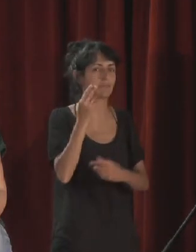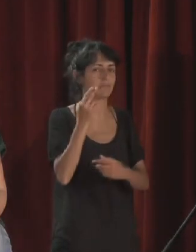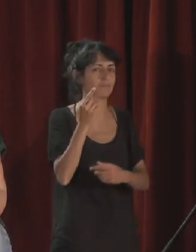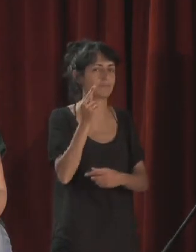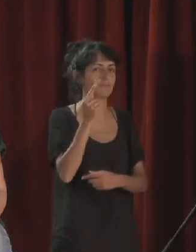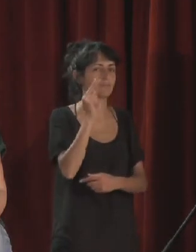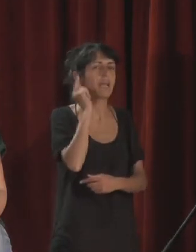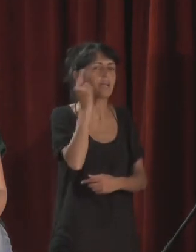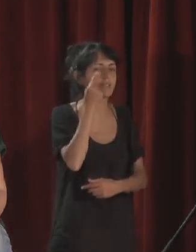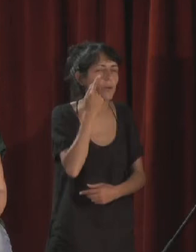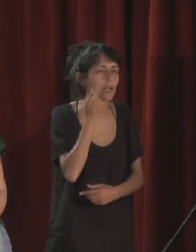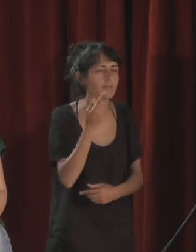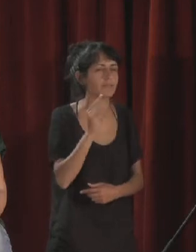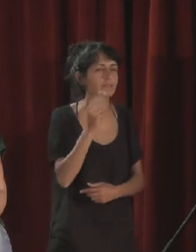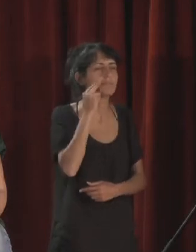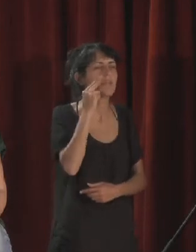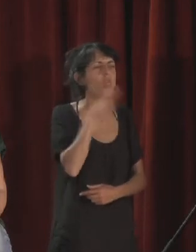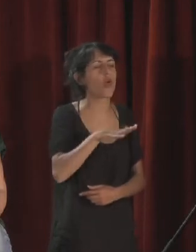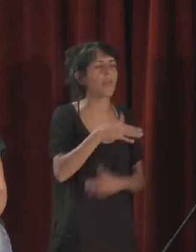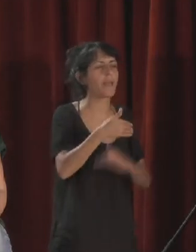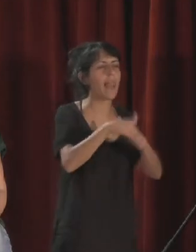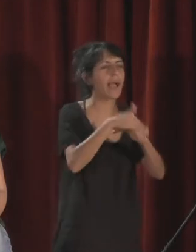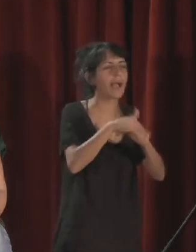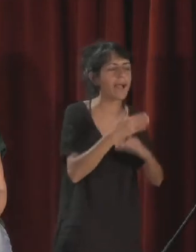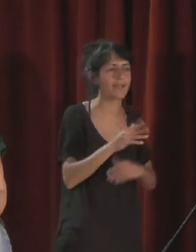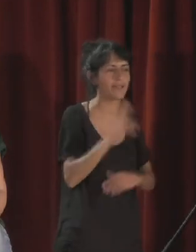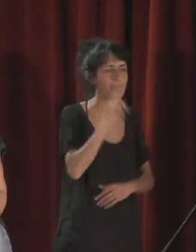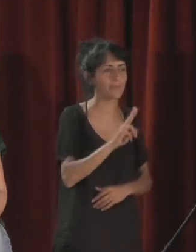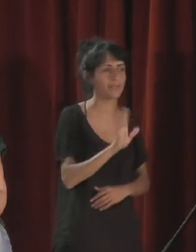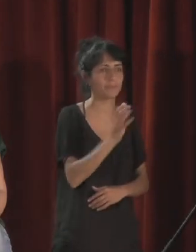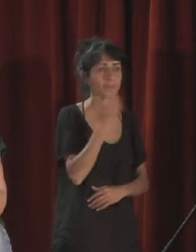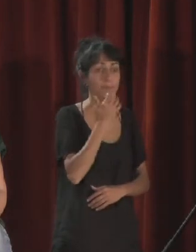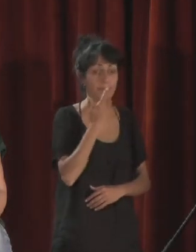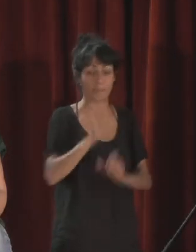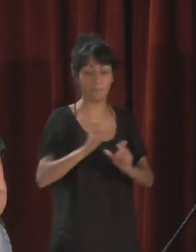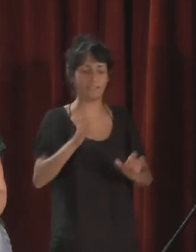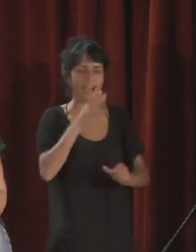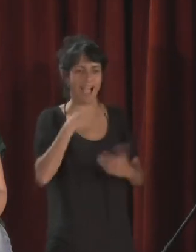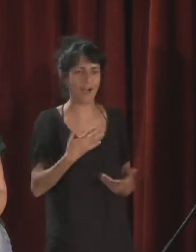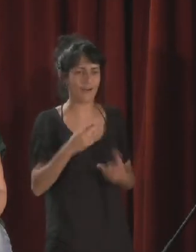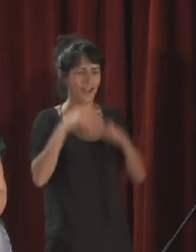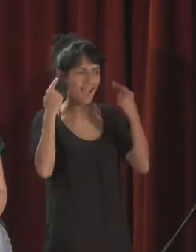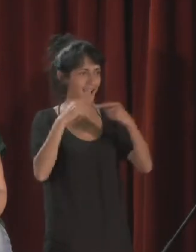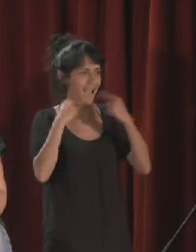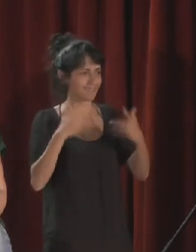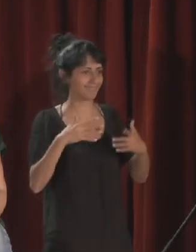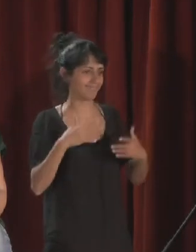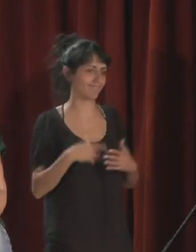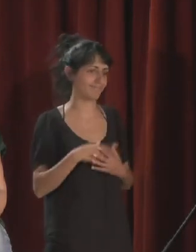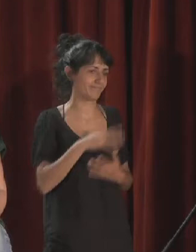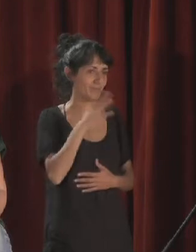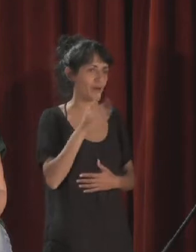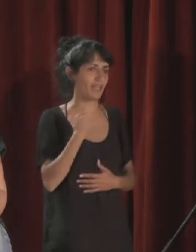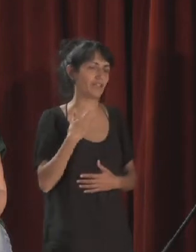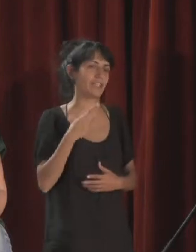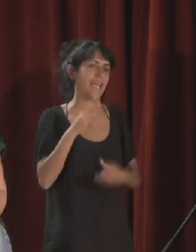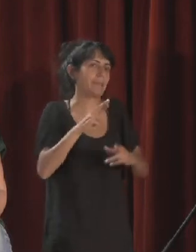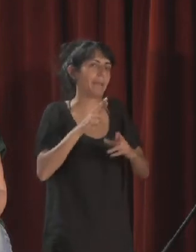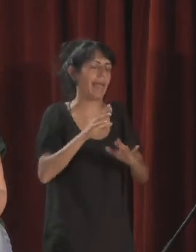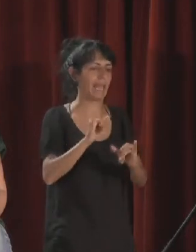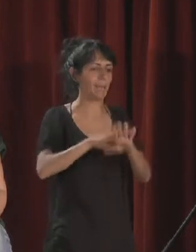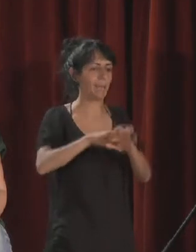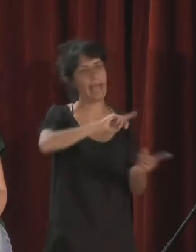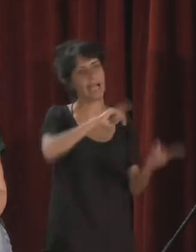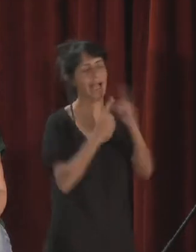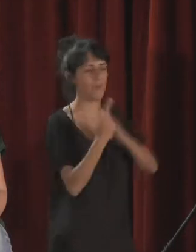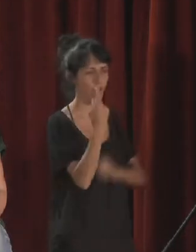percibe na rúa, se percibe na alegría da xente e na auténtica esperanza real porque haxa un cambio. Mesmo